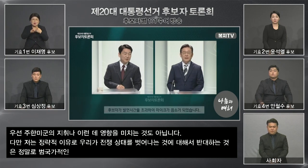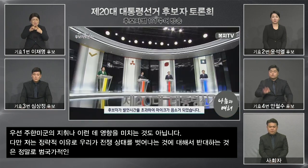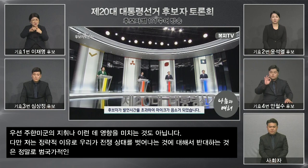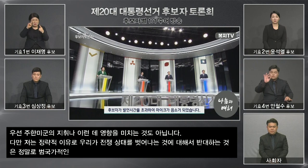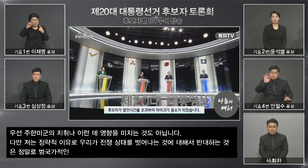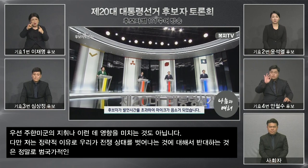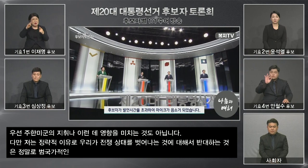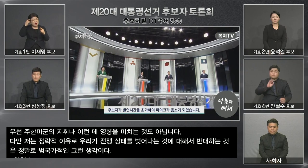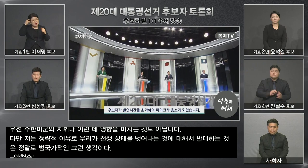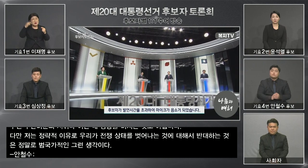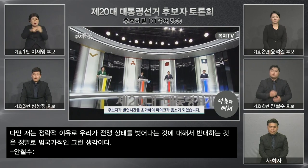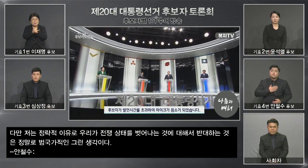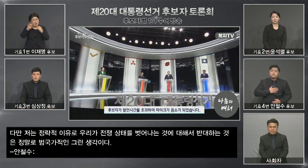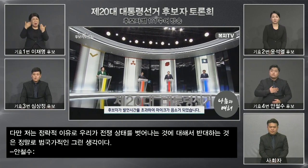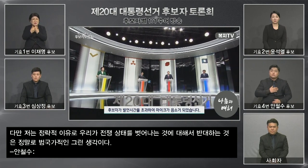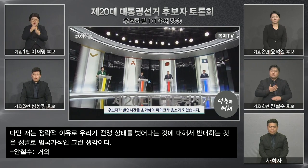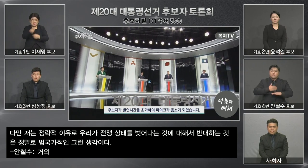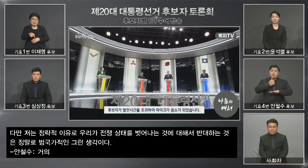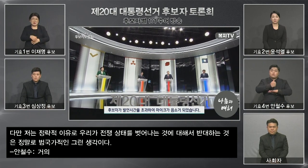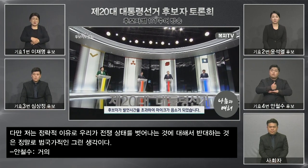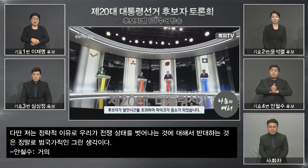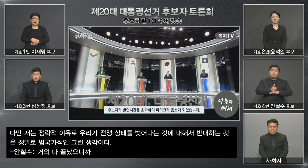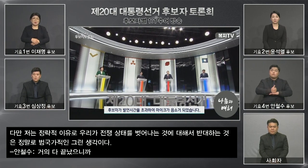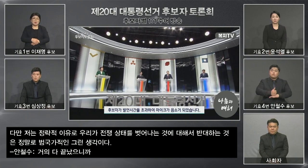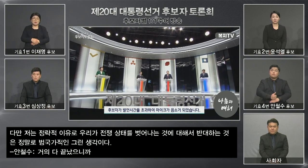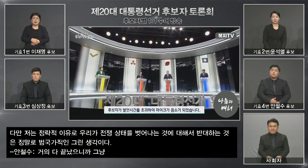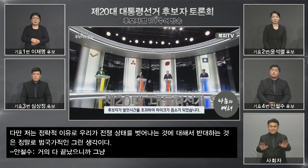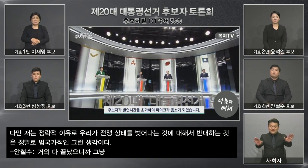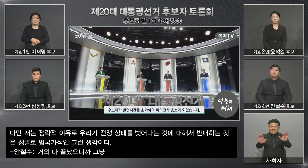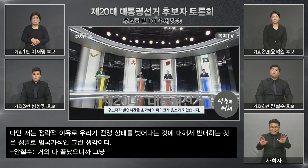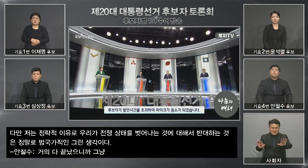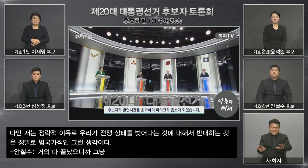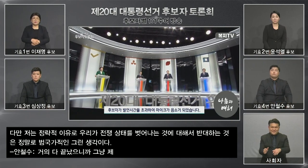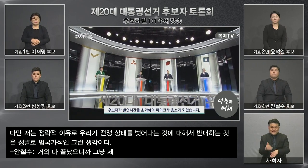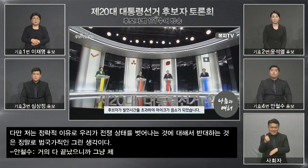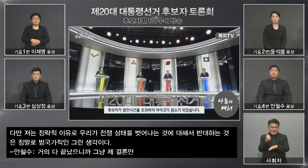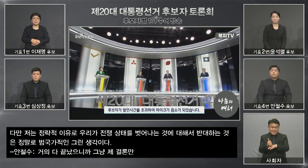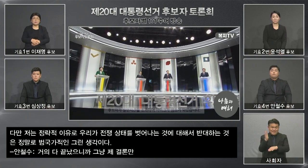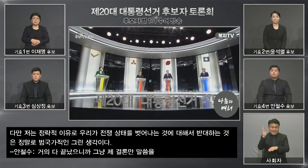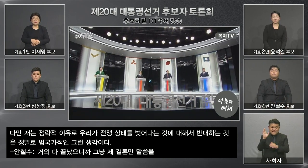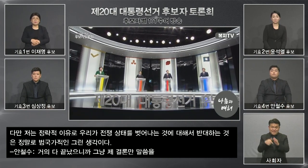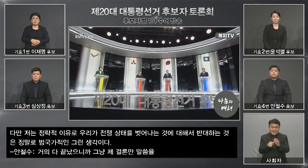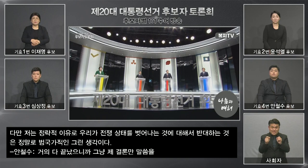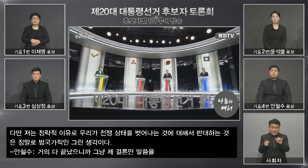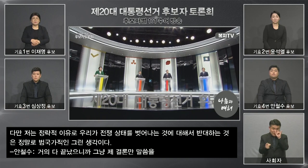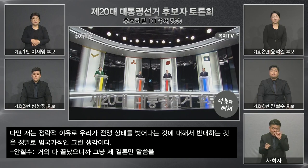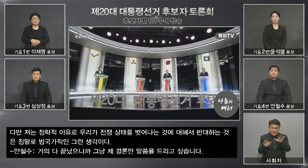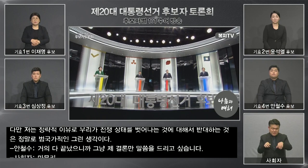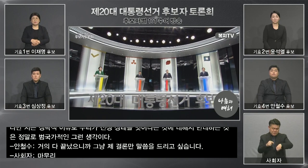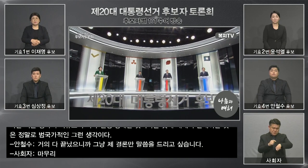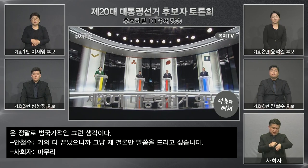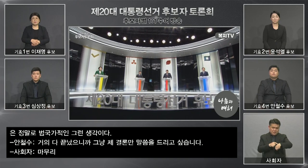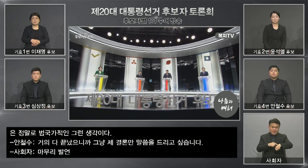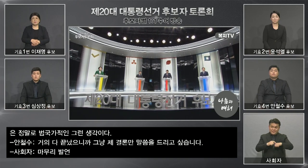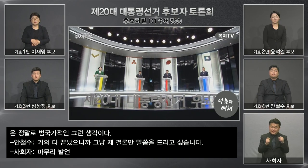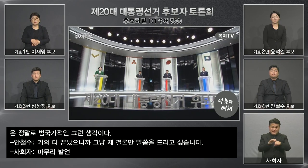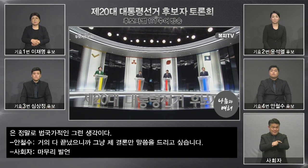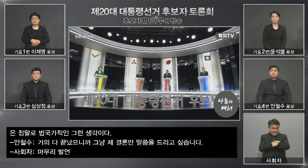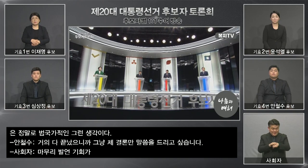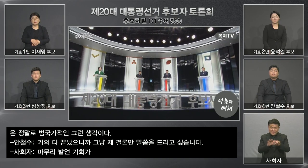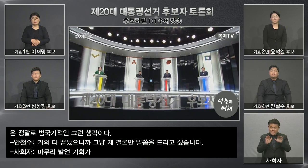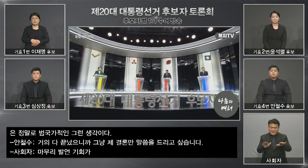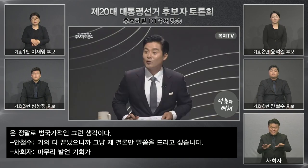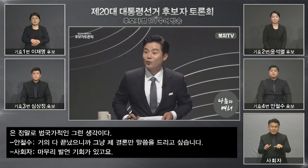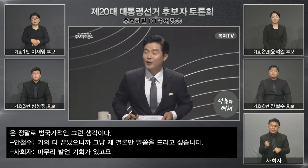끝났으니까 그냥 제 결론만 말씀드리고 싶습니다. 네, 마무리 발언 기회가 있고요. 지금 시간을 잘 지켜주셔서 마무리